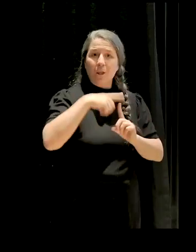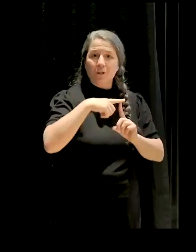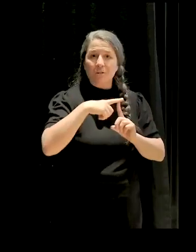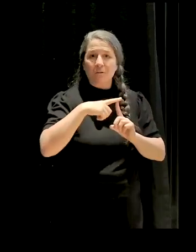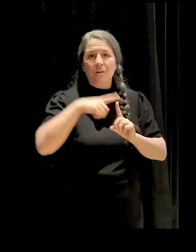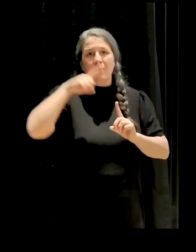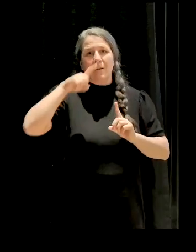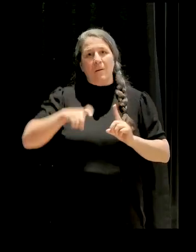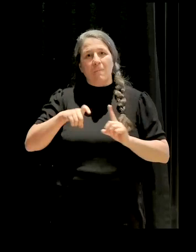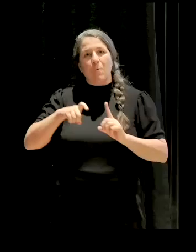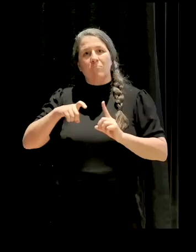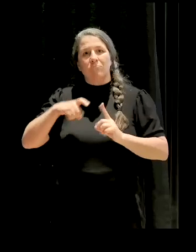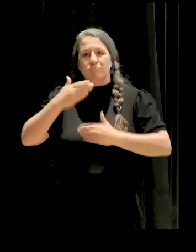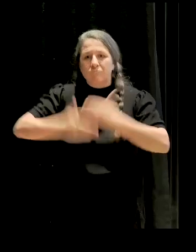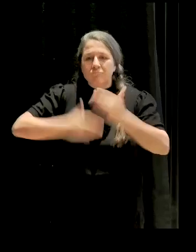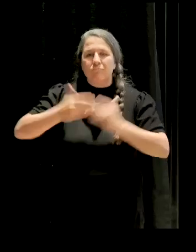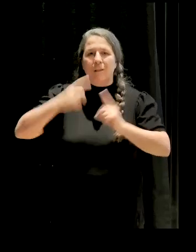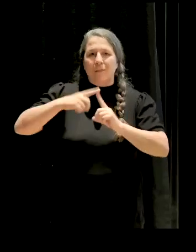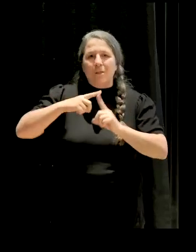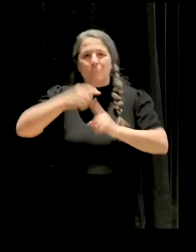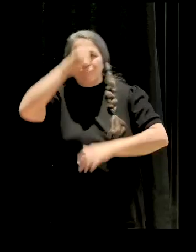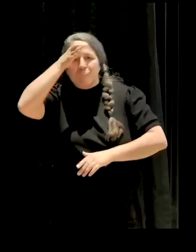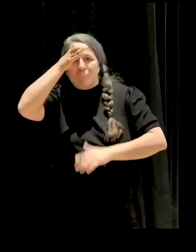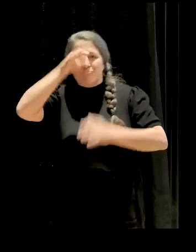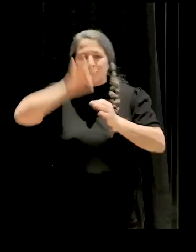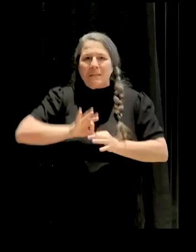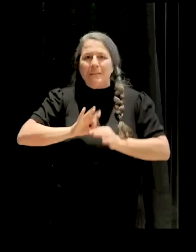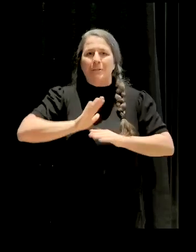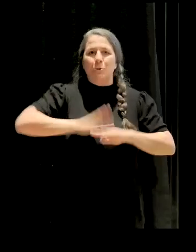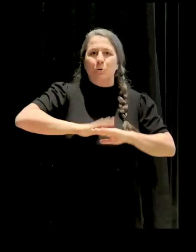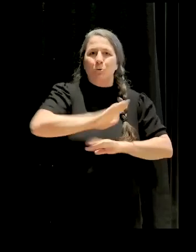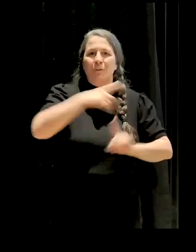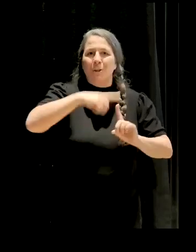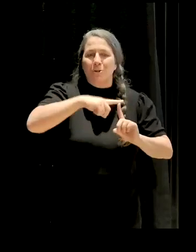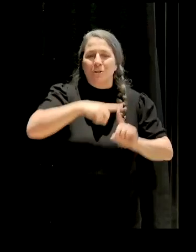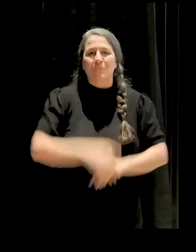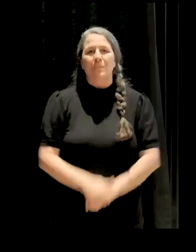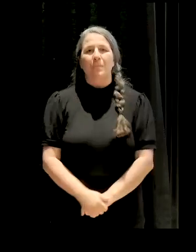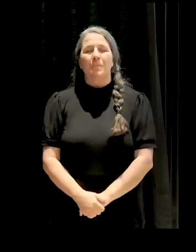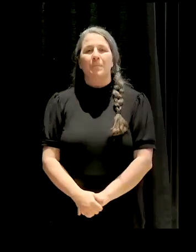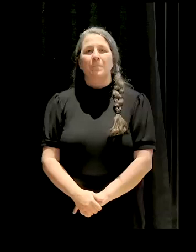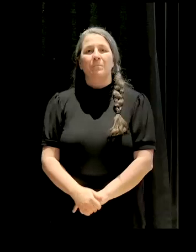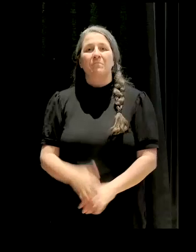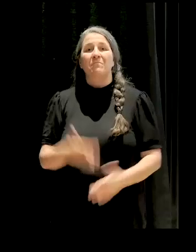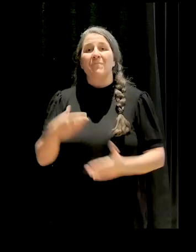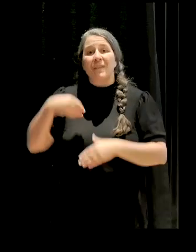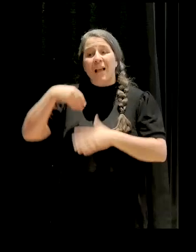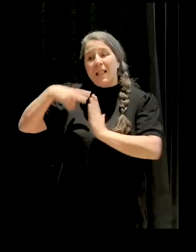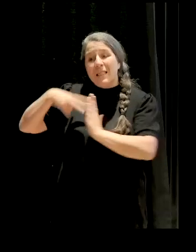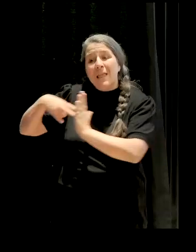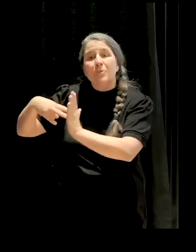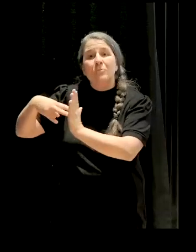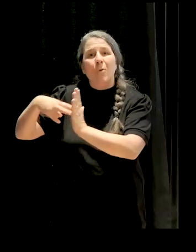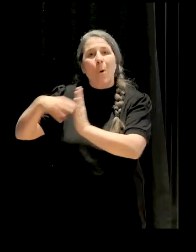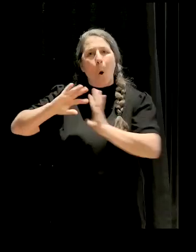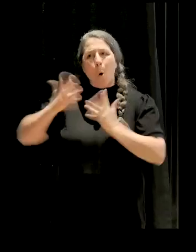certain niveau de littération en technosanté, donc certaines connaissances spécifiques. Puis, il y a peu d'exemples actuellement dans la littérature sur comment